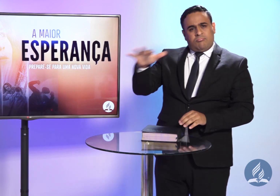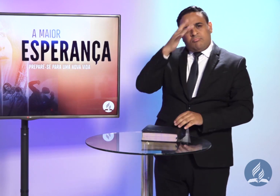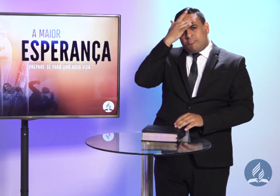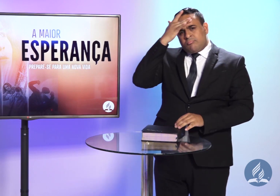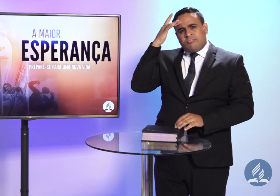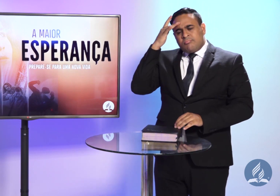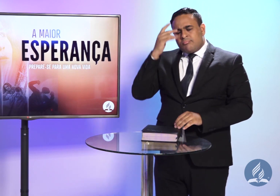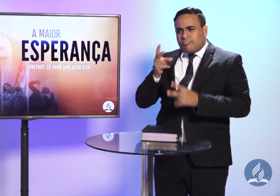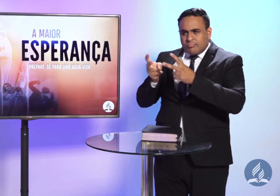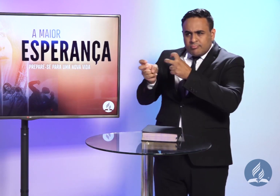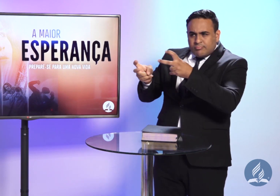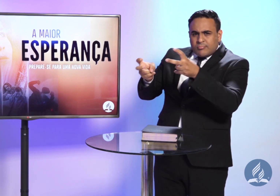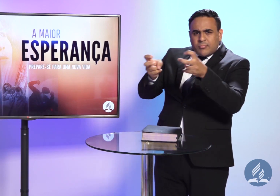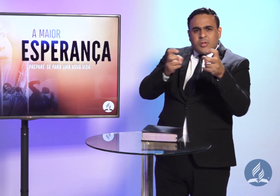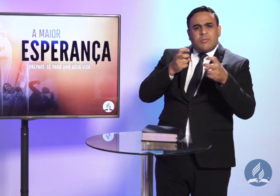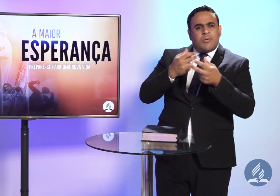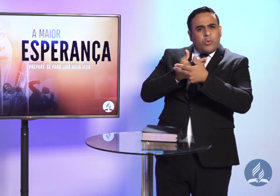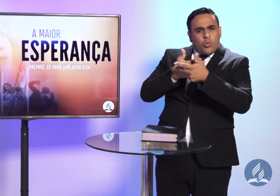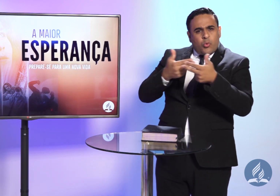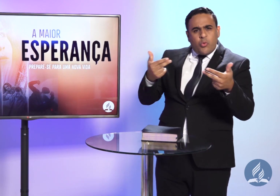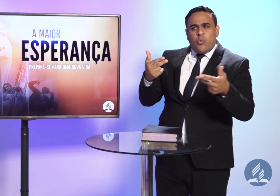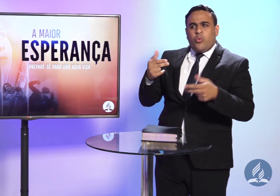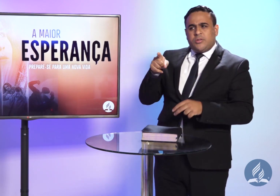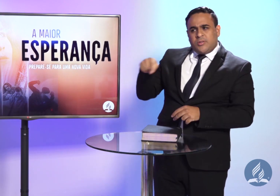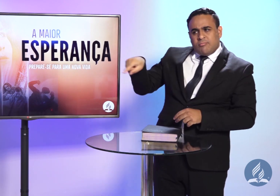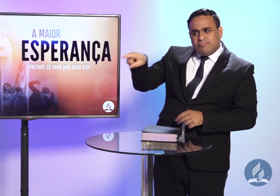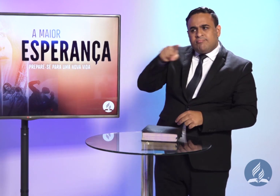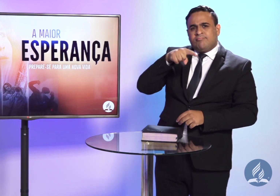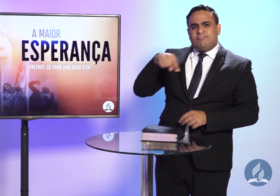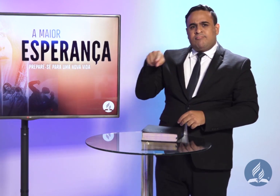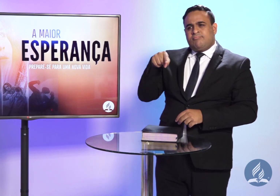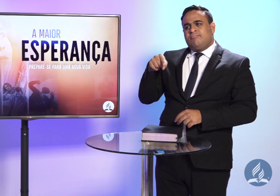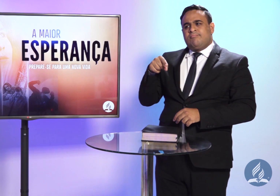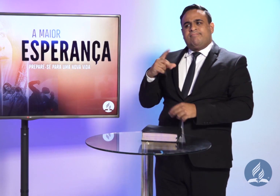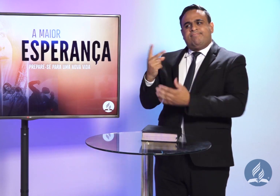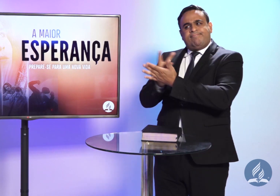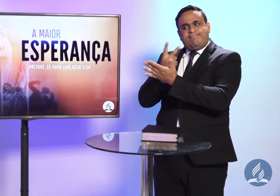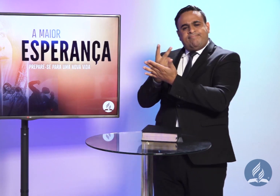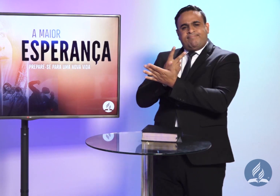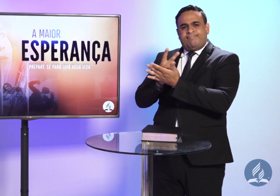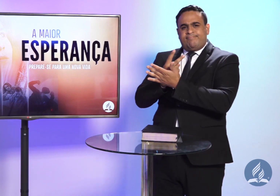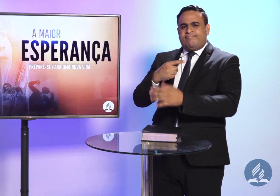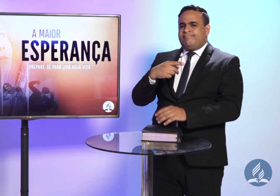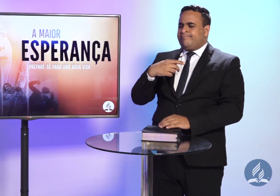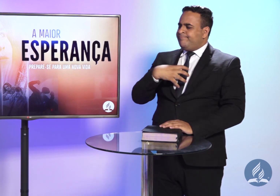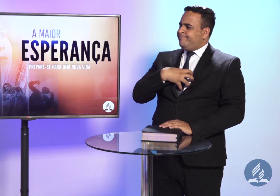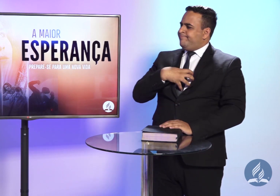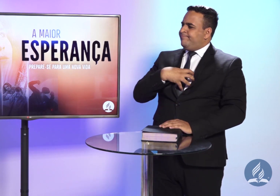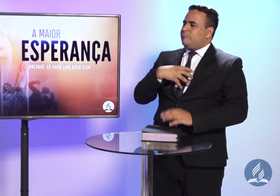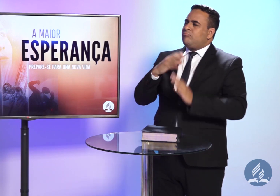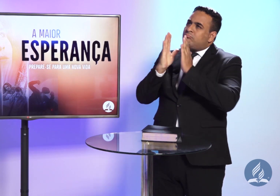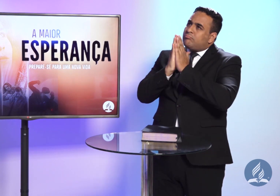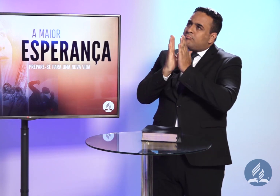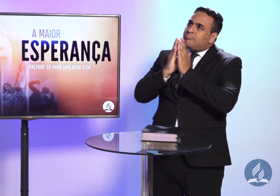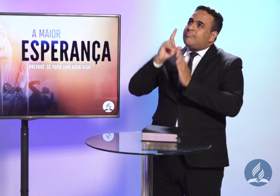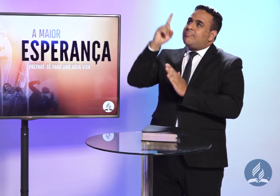ferramenta, nessa batalha, nesse conflito que a gente vive entre o bem e o mal. Muitas pessoas fazem coisas